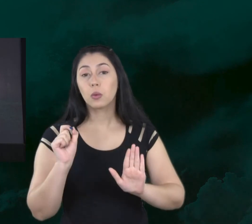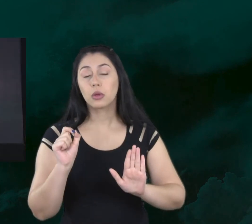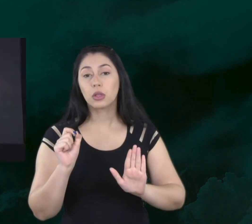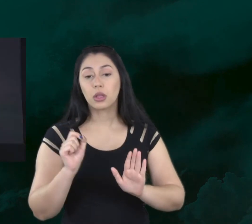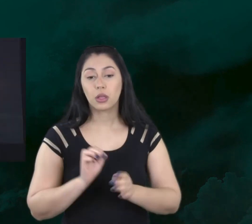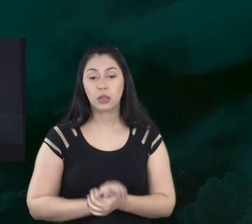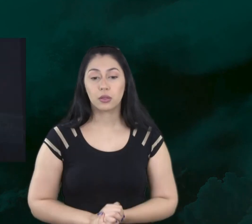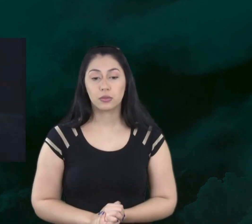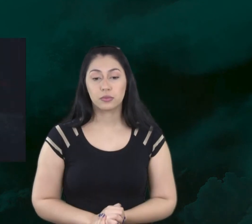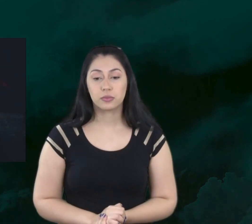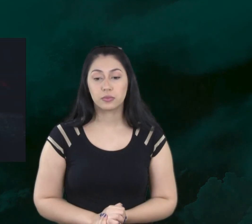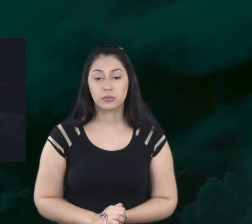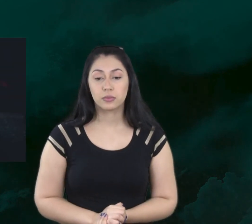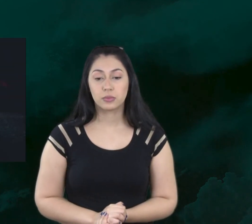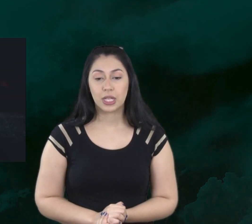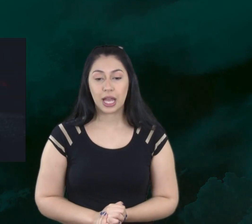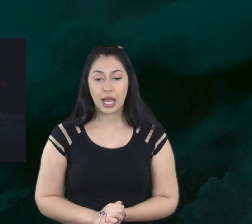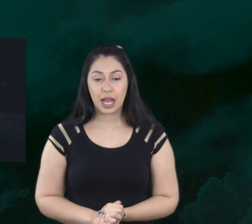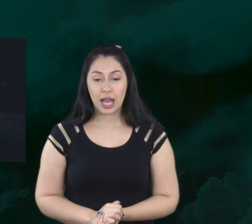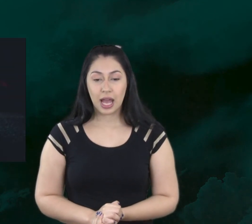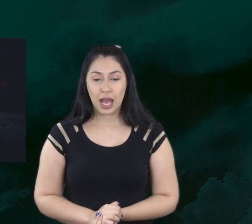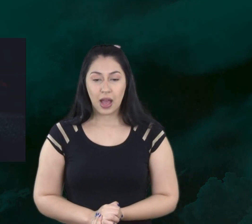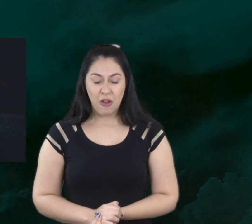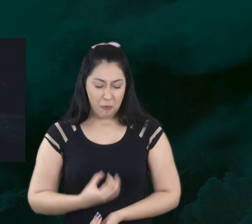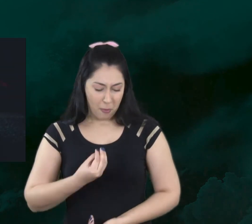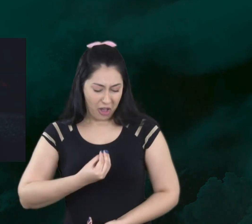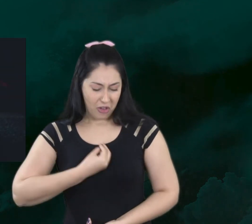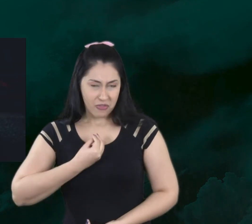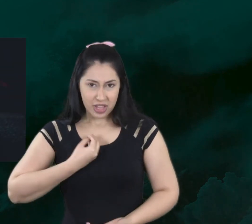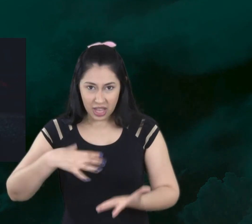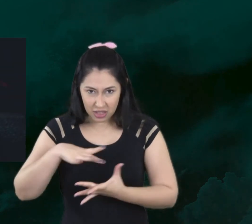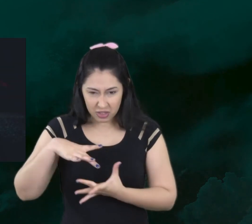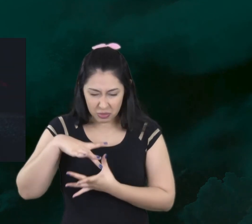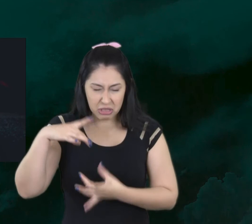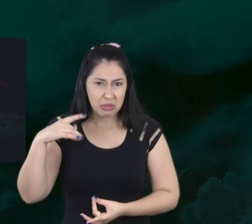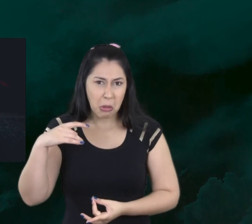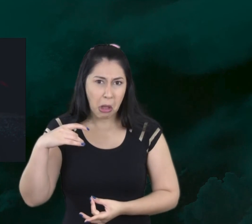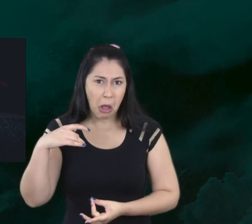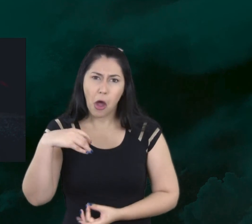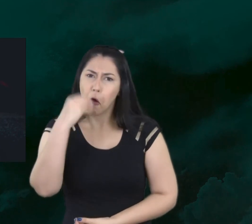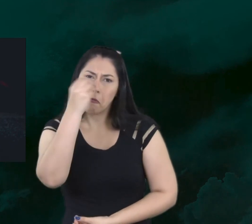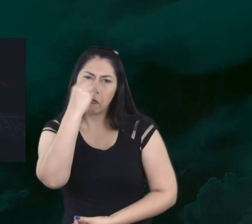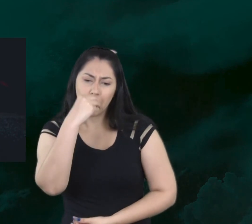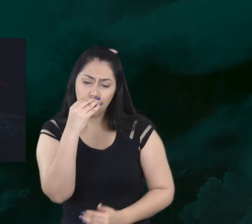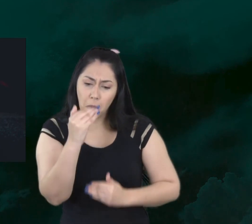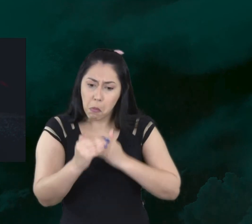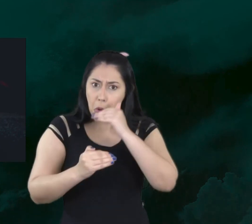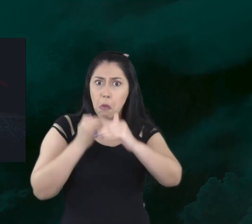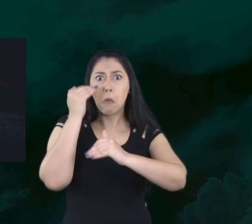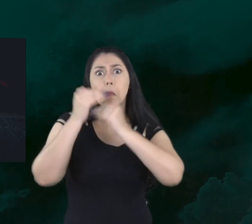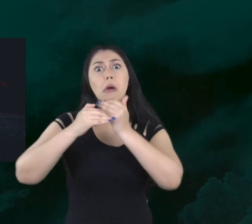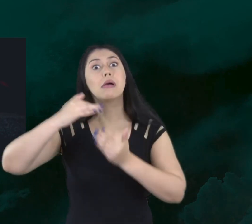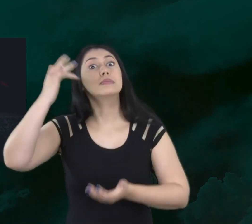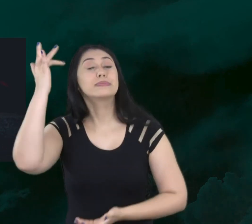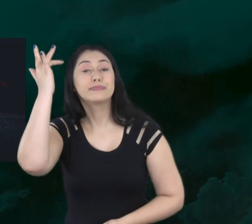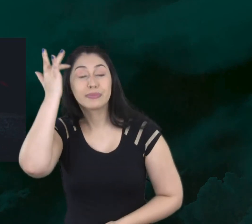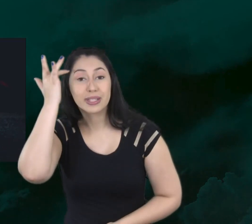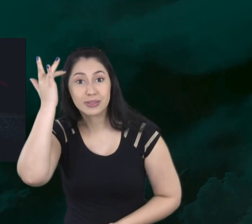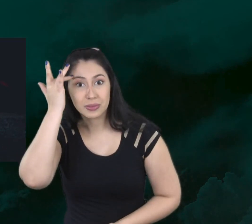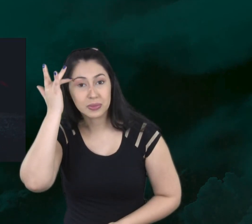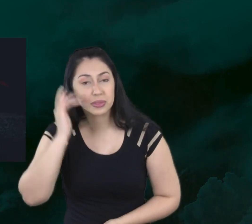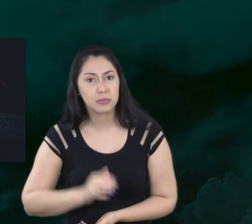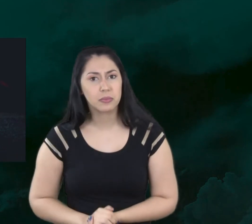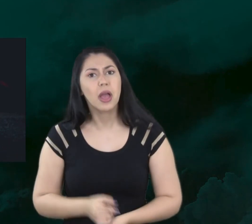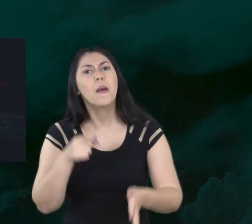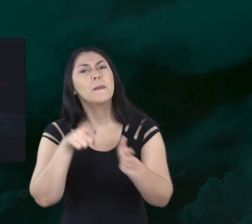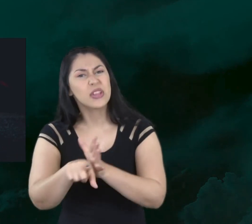a passagem da vida espiritual incipiente para a maturidade. Você quer crescer